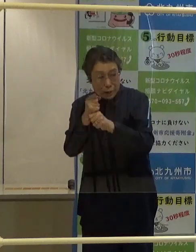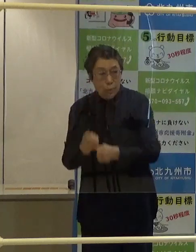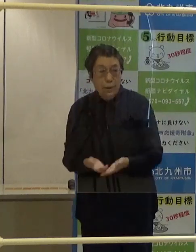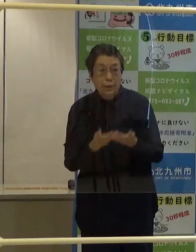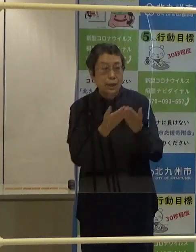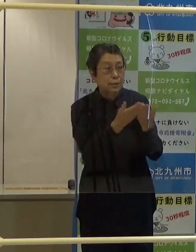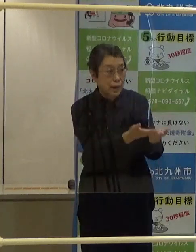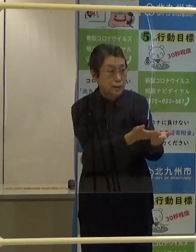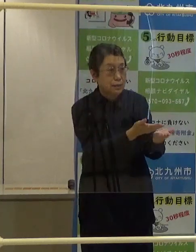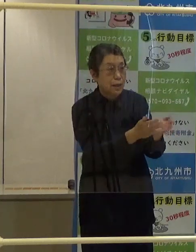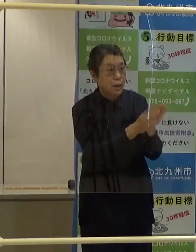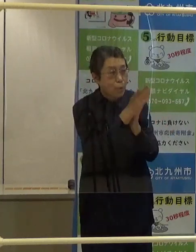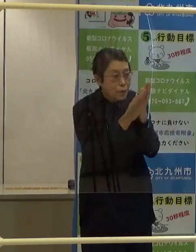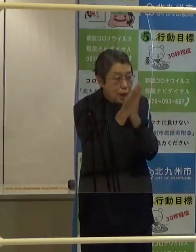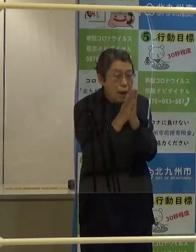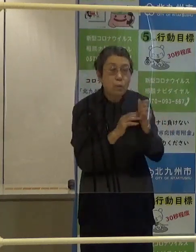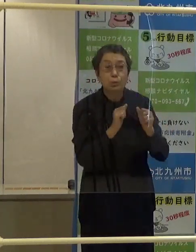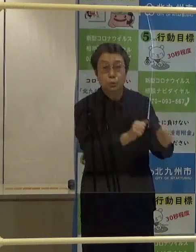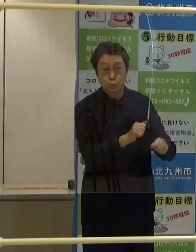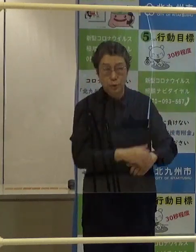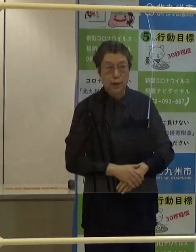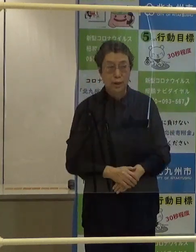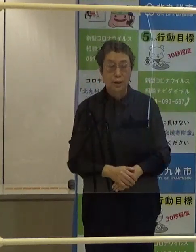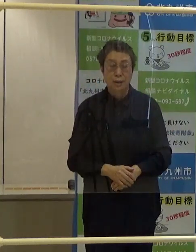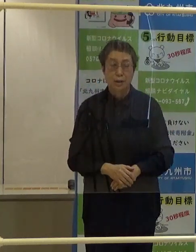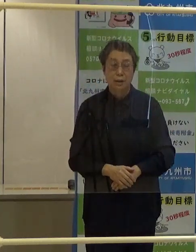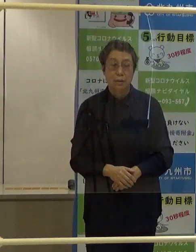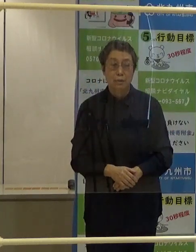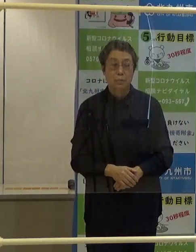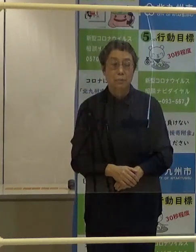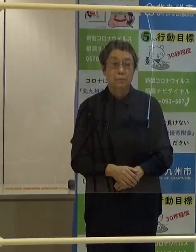には先方のボツがつけばですね、